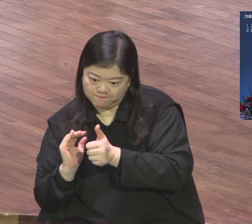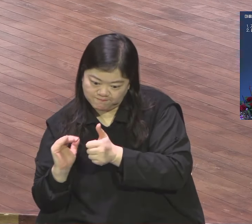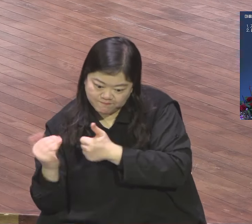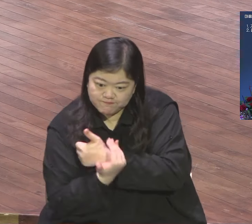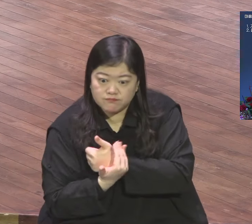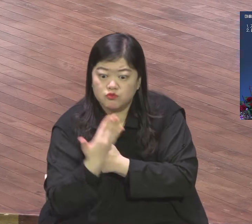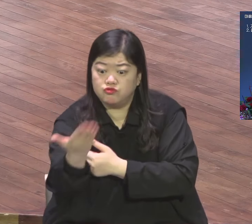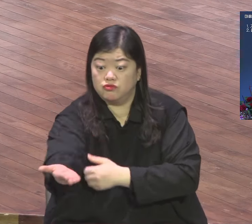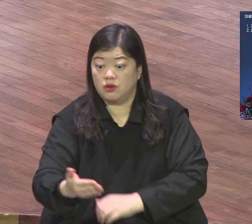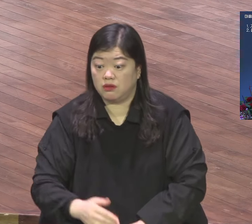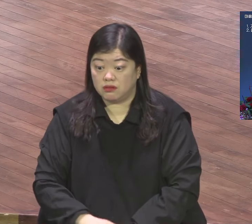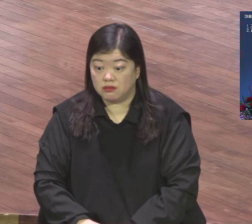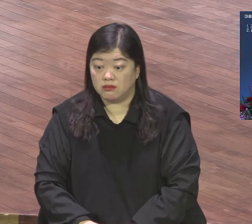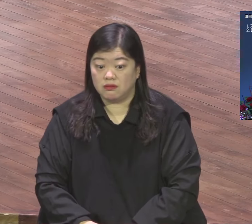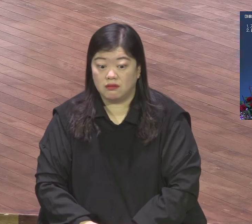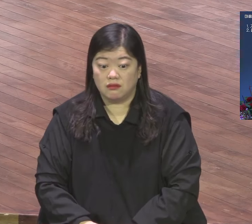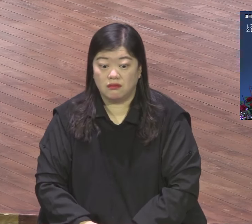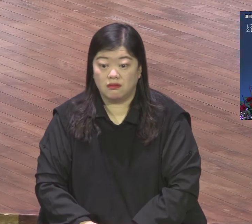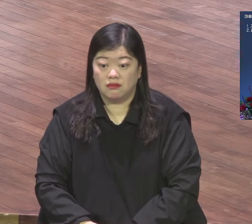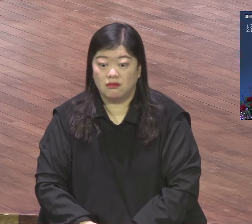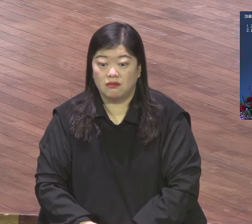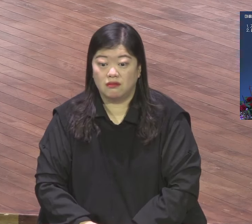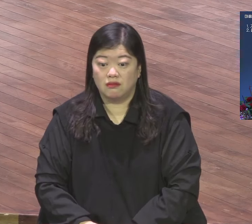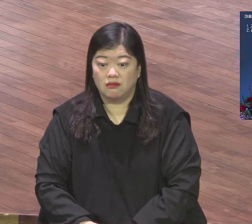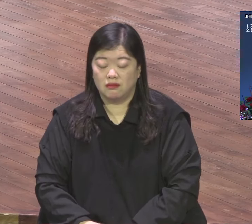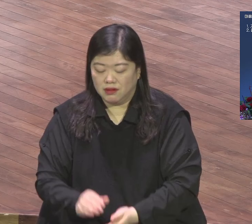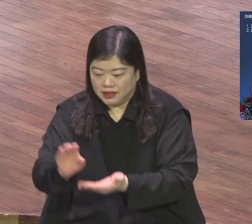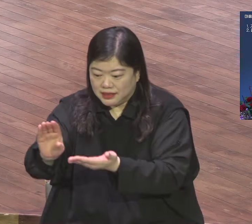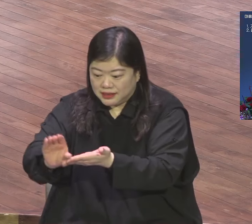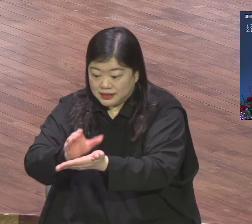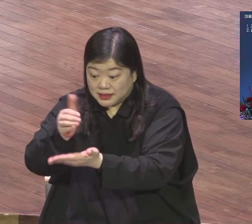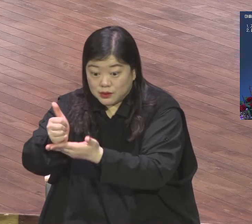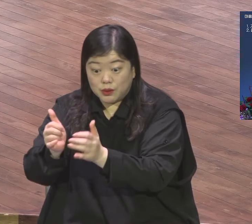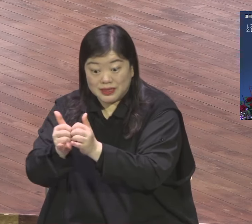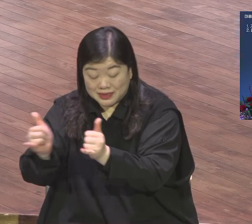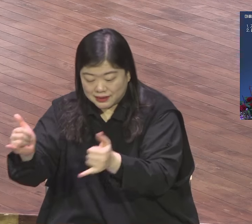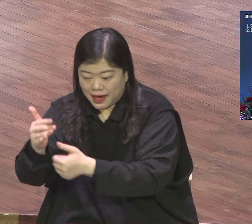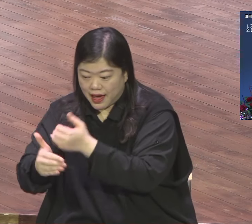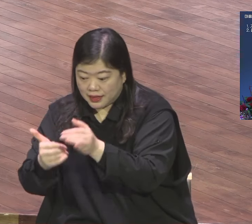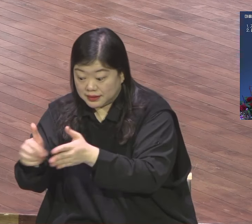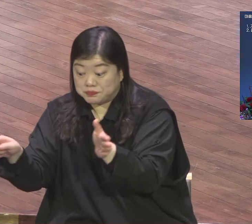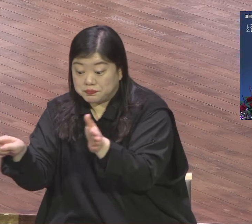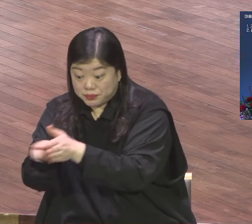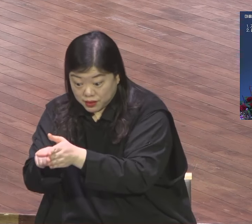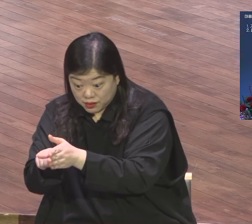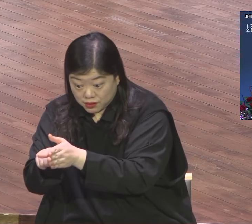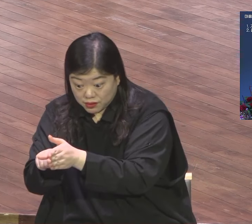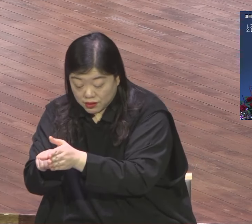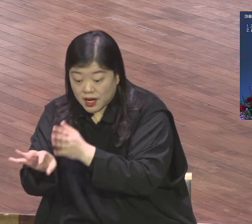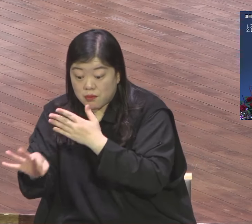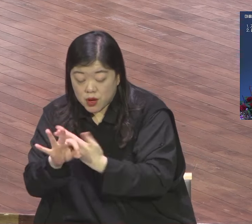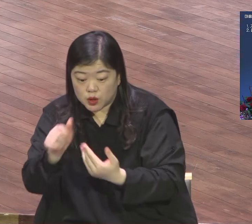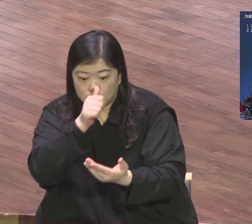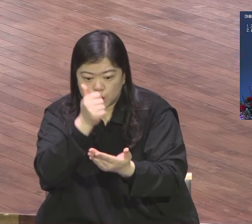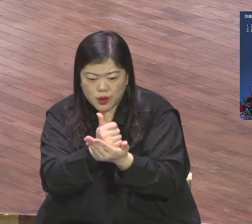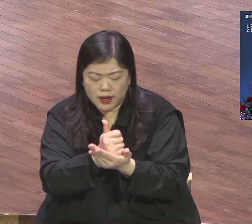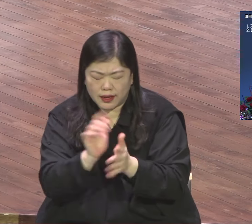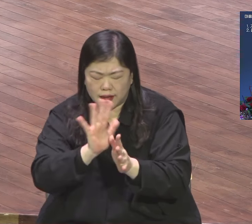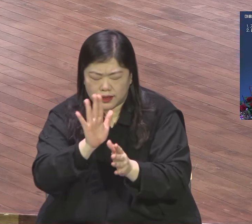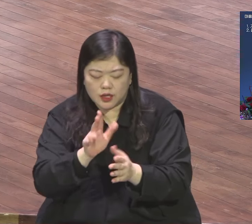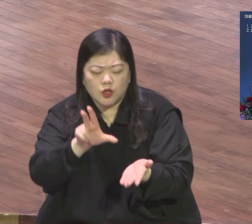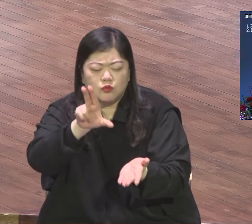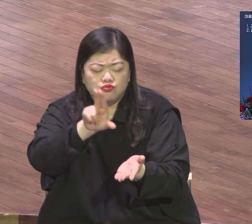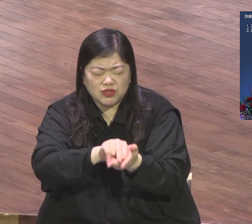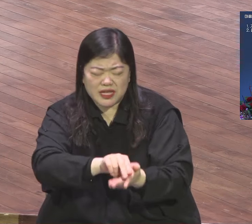하나님께서는요 그리스도인이 결코 어려움을 당하지 않는다고 약속하지 않았어요. 너 어려움 당하지 않을 거다.